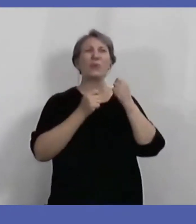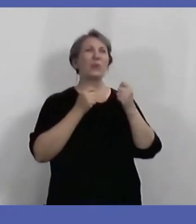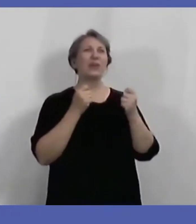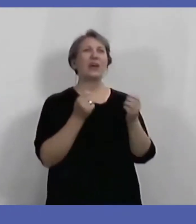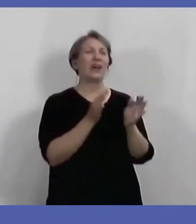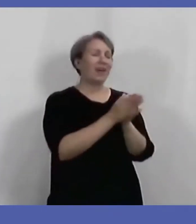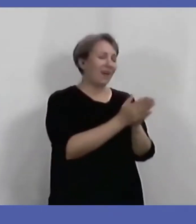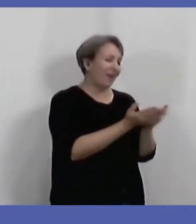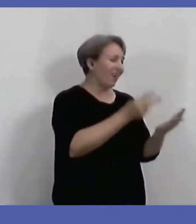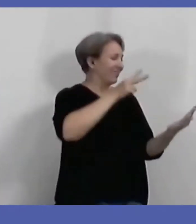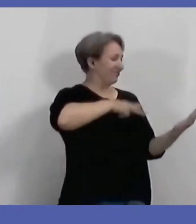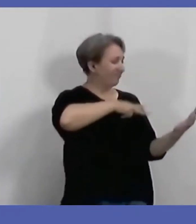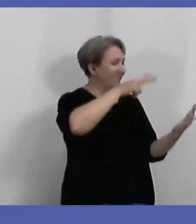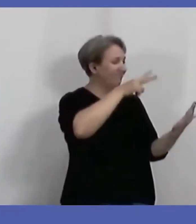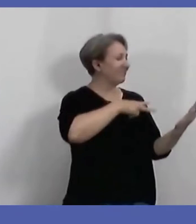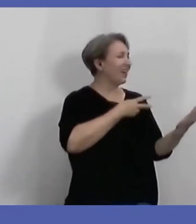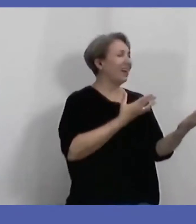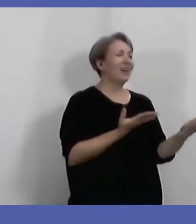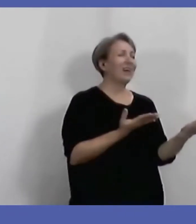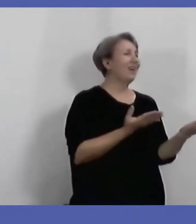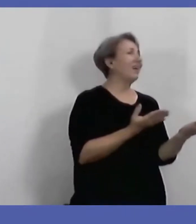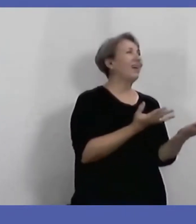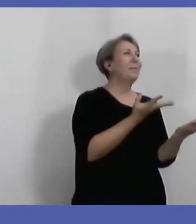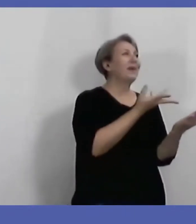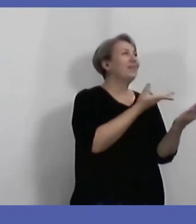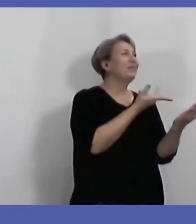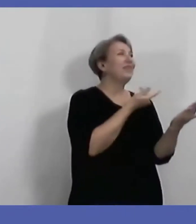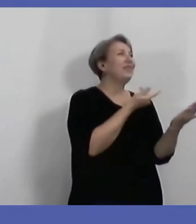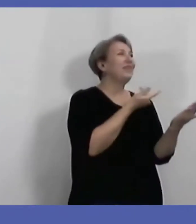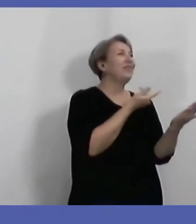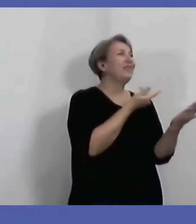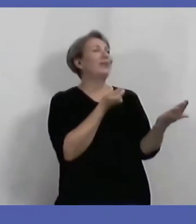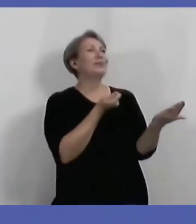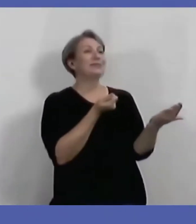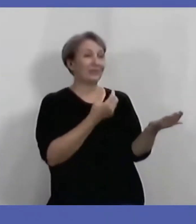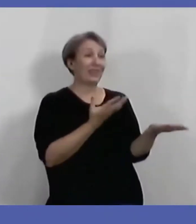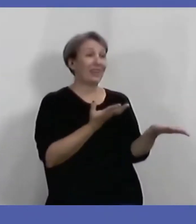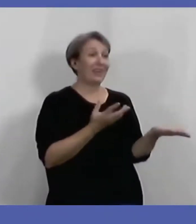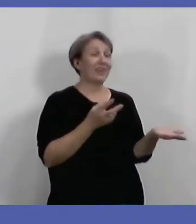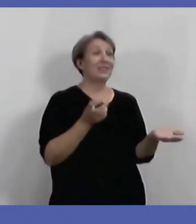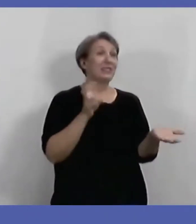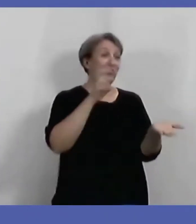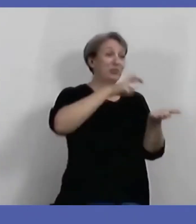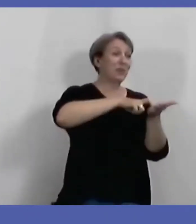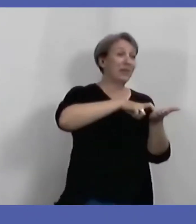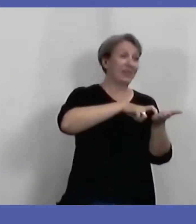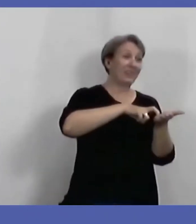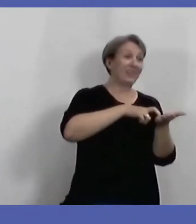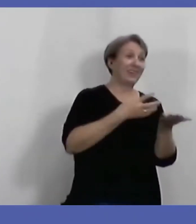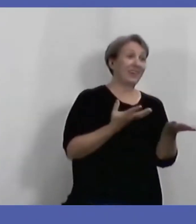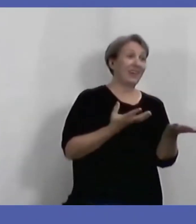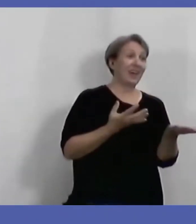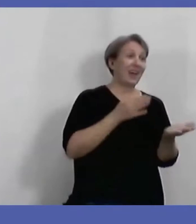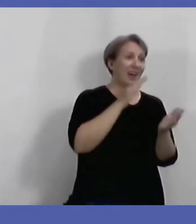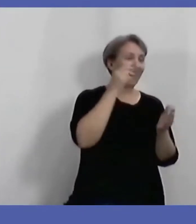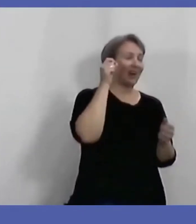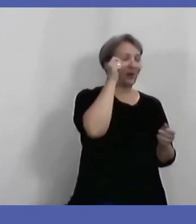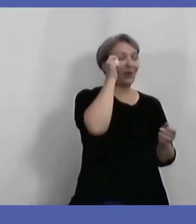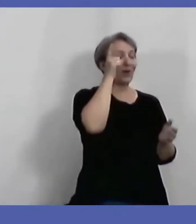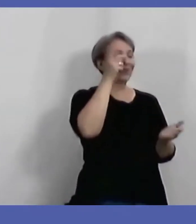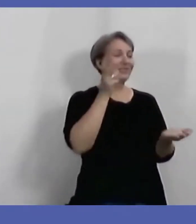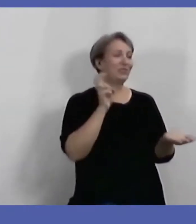espírito, ficou empolgado e tal, você falou por Deus. Aí, meio-dia, tal,